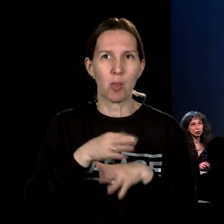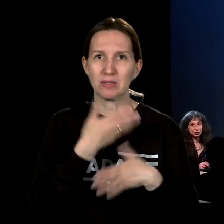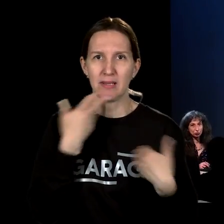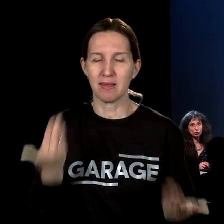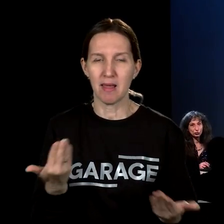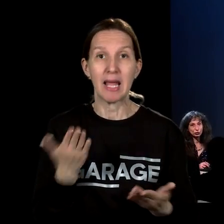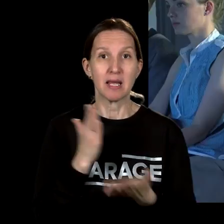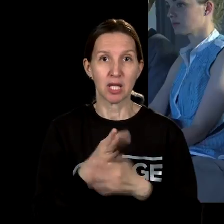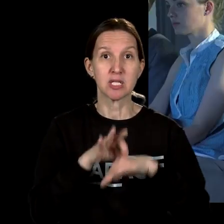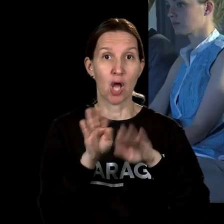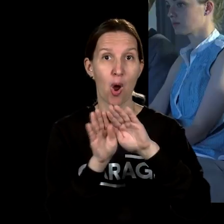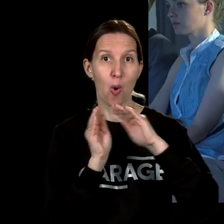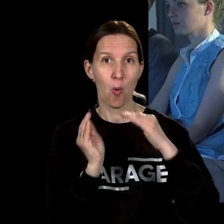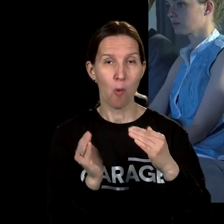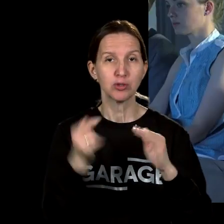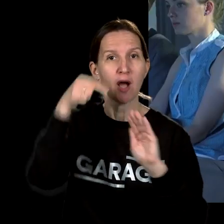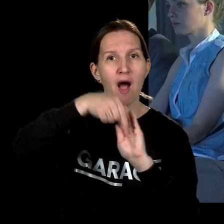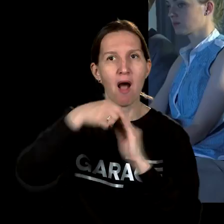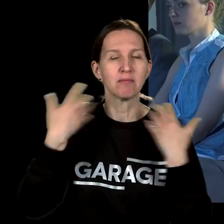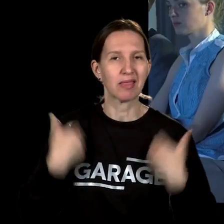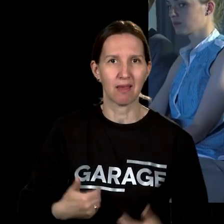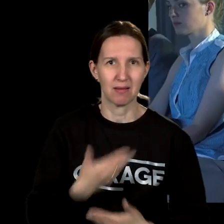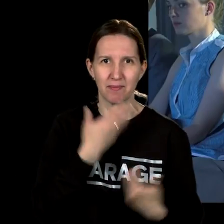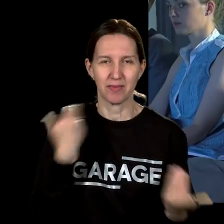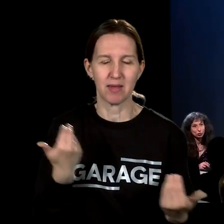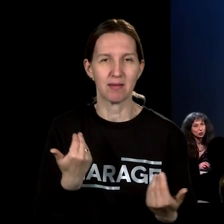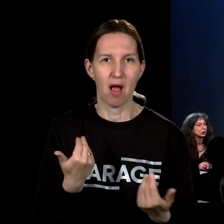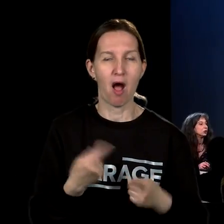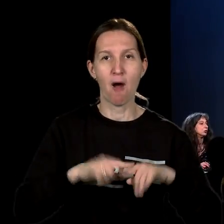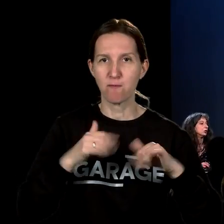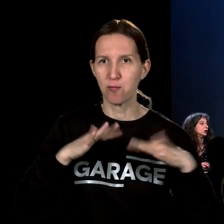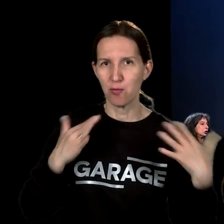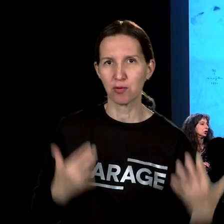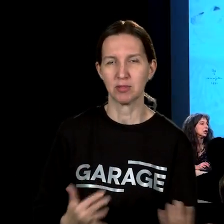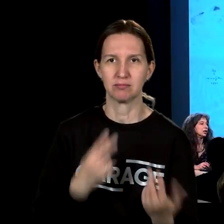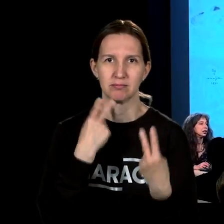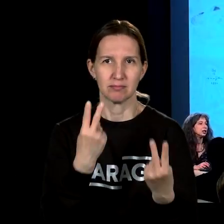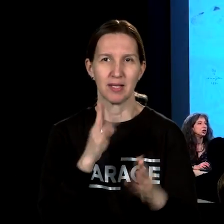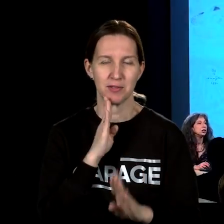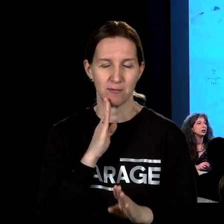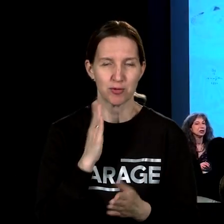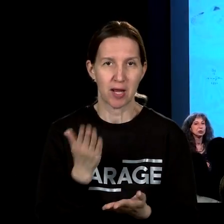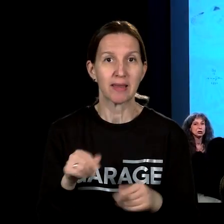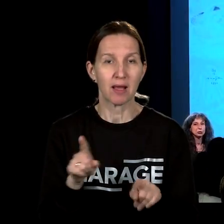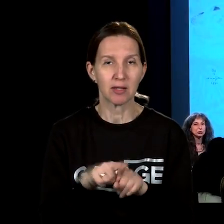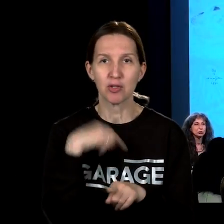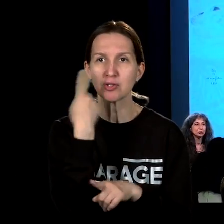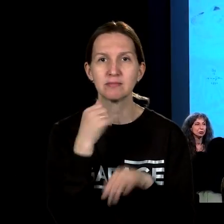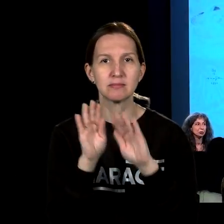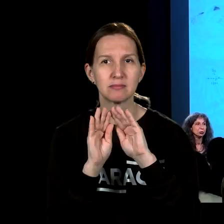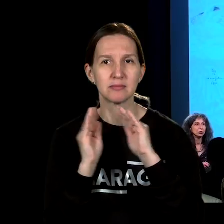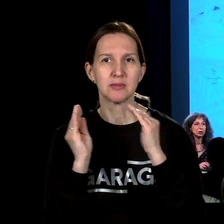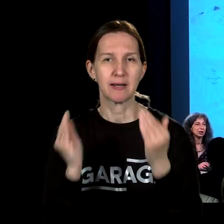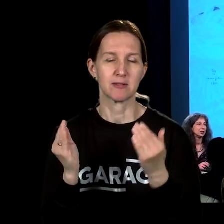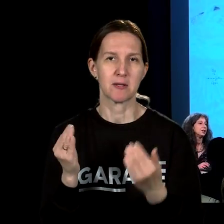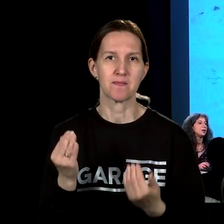в которых есть кожа, в которых нету плоти при всей их пышности форм некоторых его девушек, и такие же лица, да, то есть это абсолютно вот это